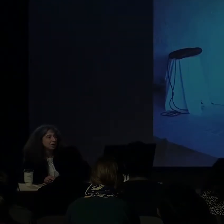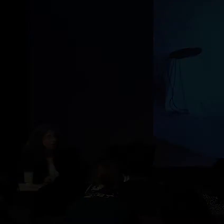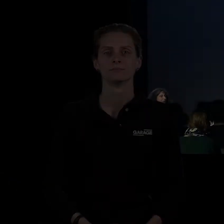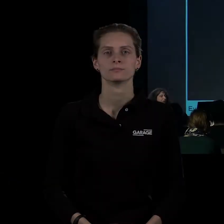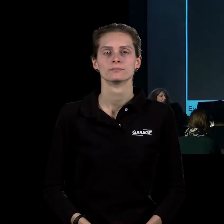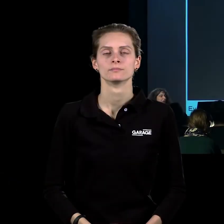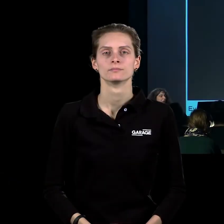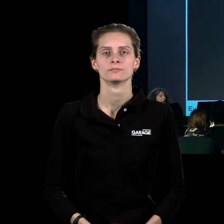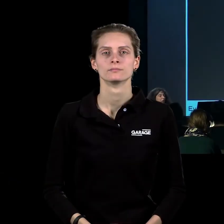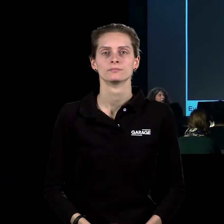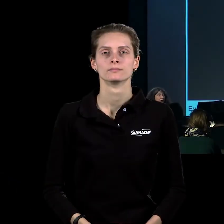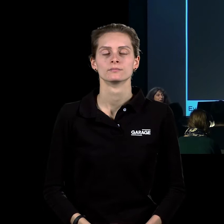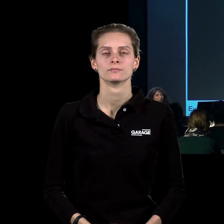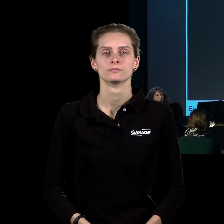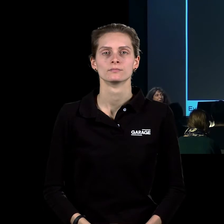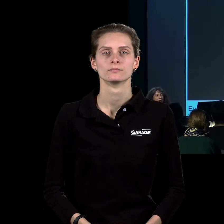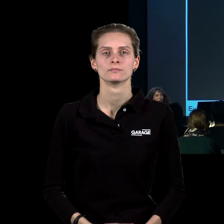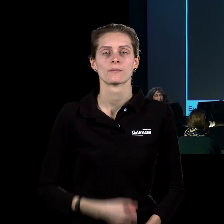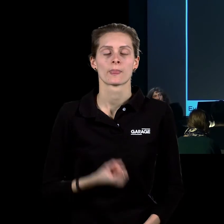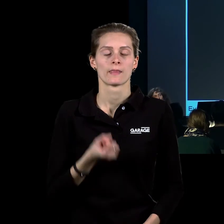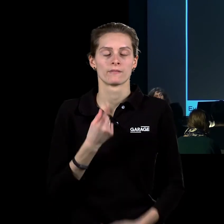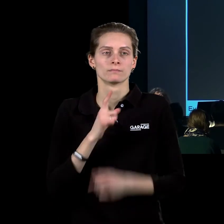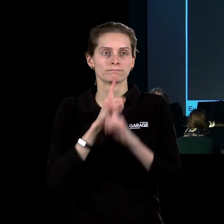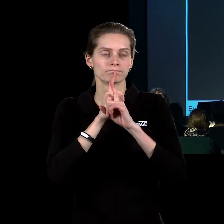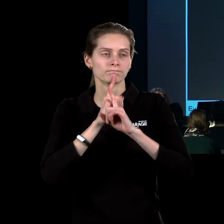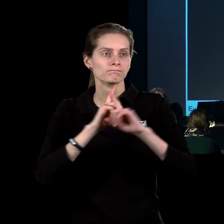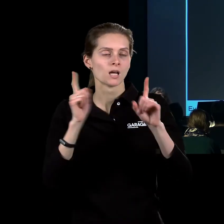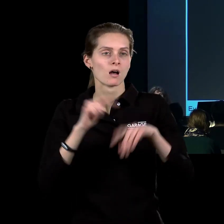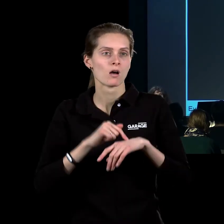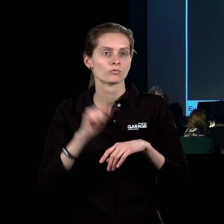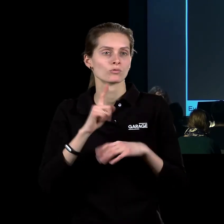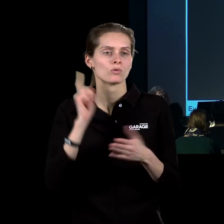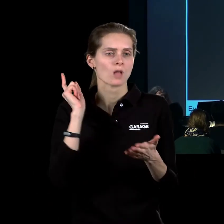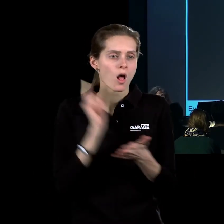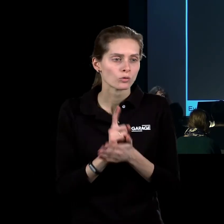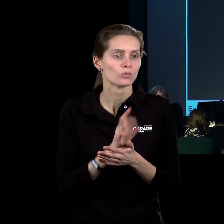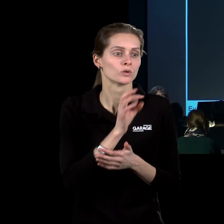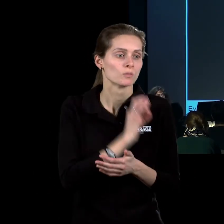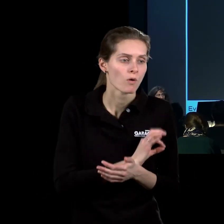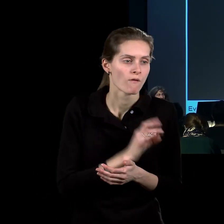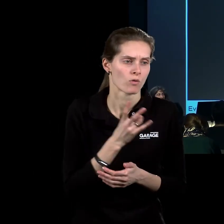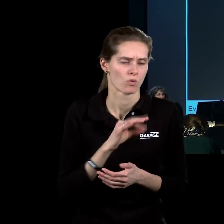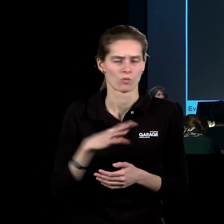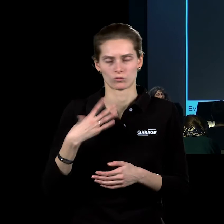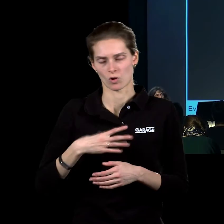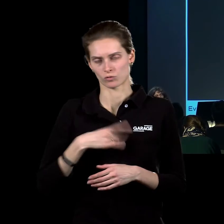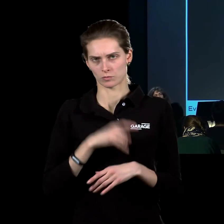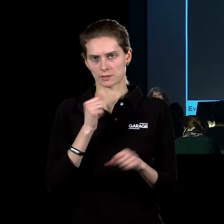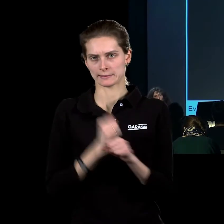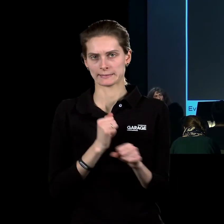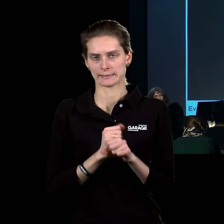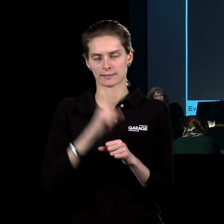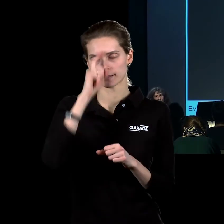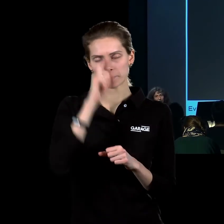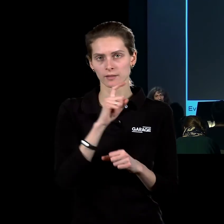тканью. Возникает странное ощущение того, что это должно функционировать, но непонятно, зачем это создано. Возникает тот